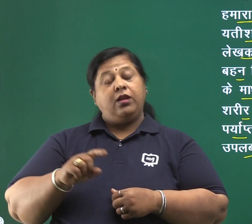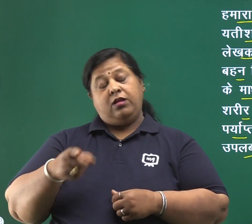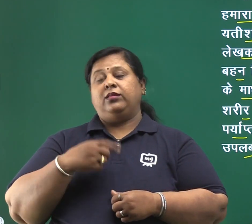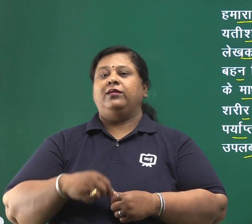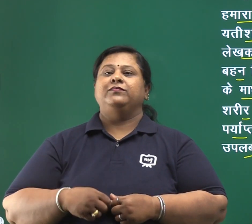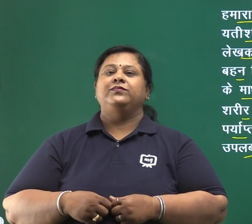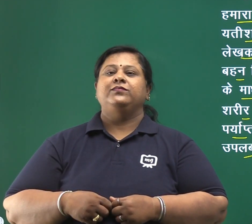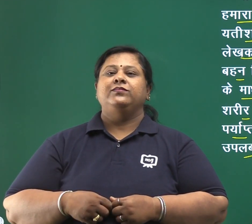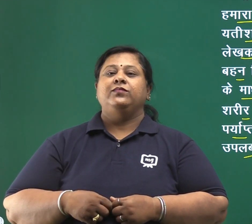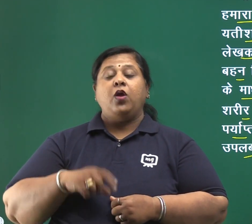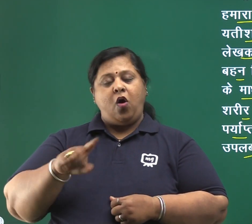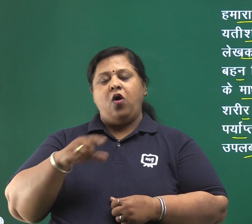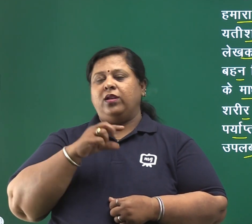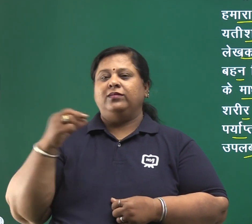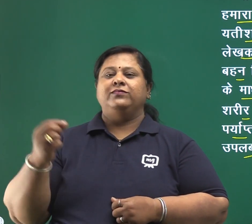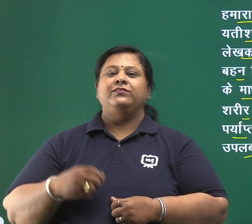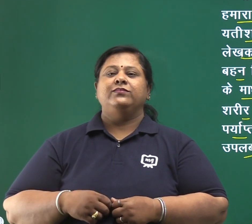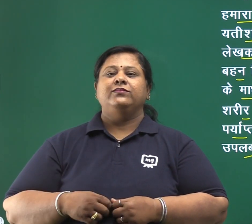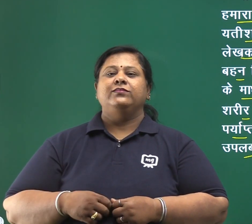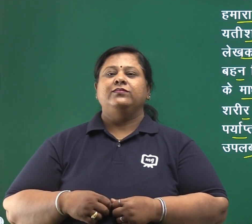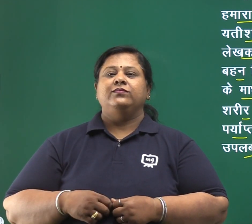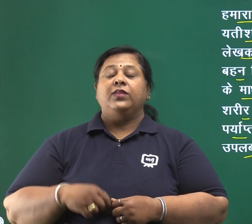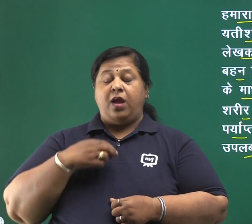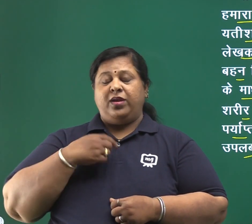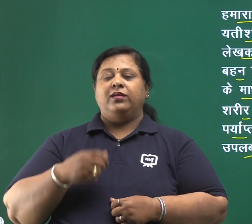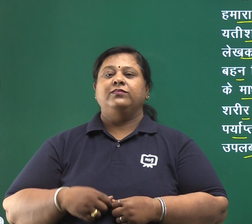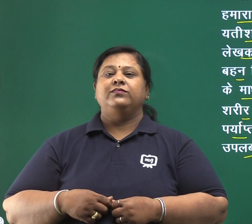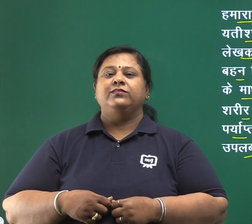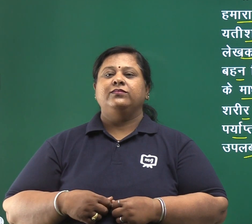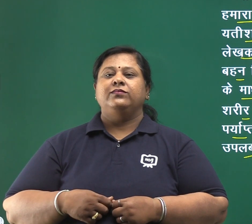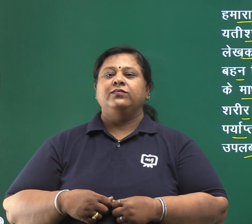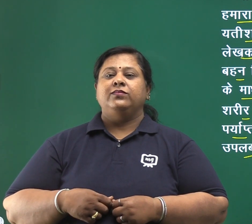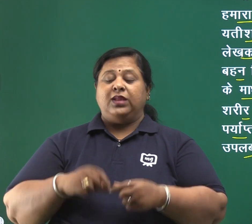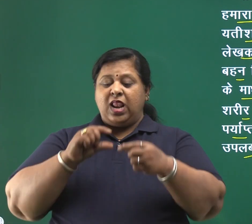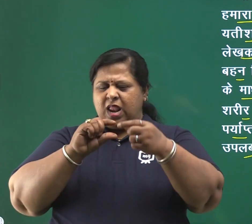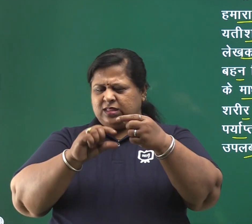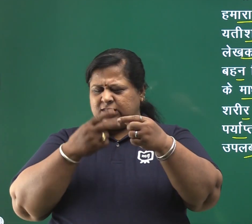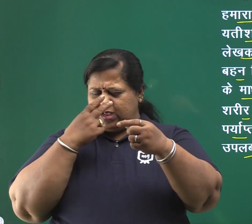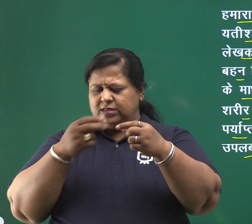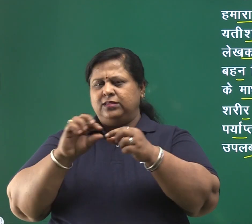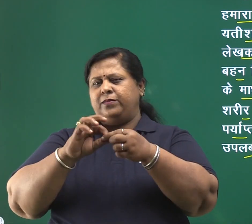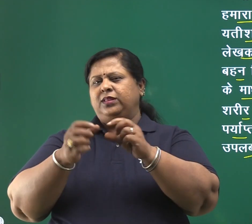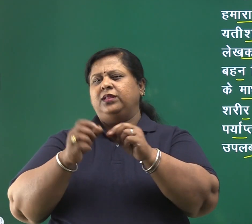करते हैं और हमें रक्त से संबंधी